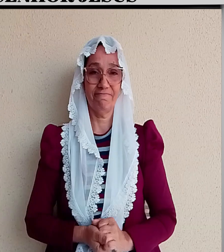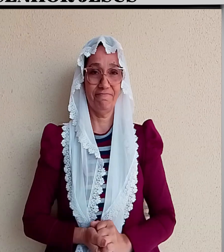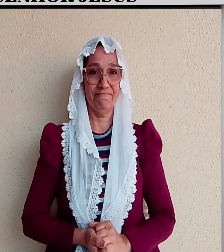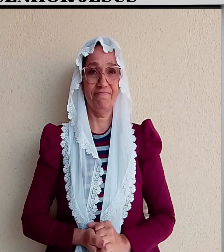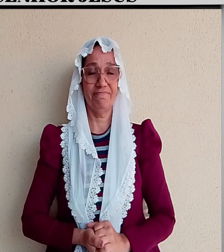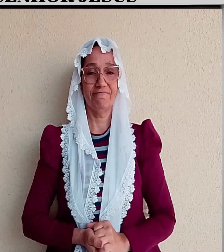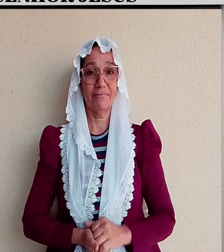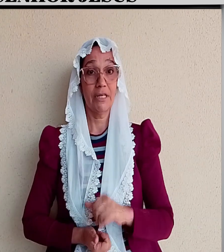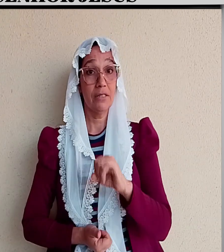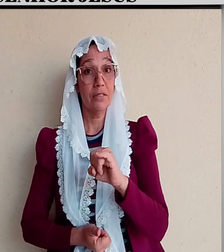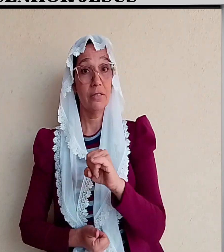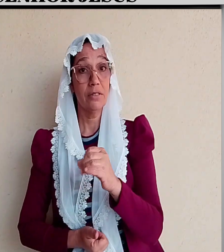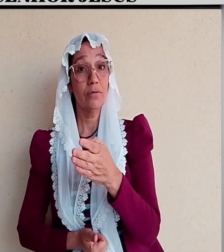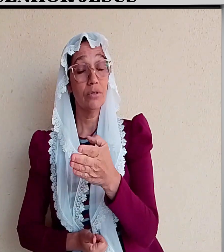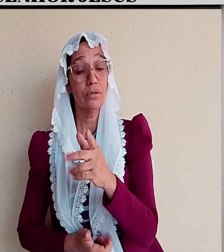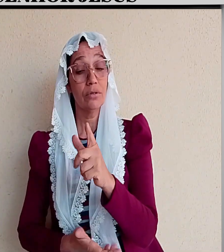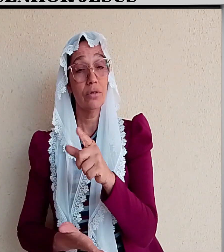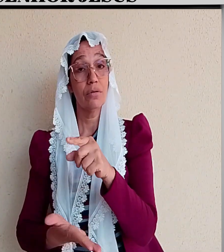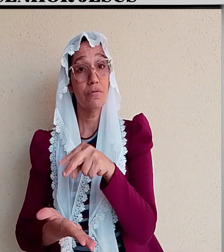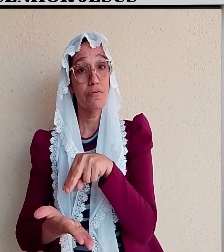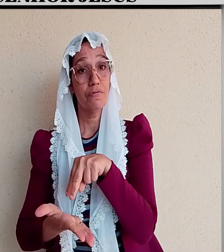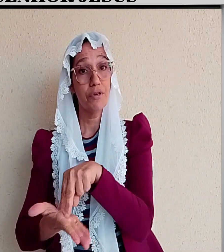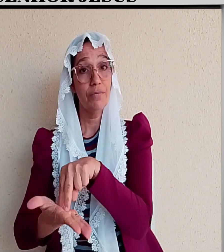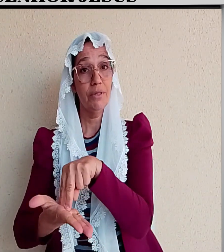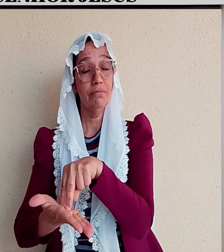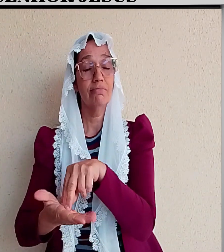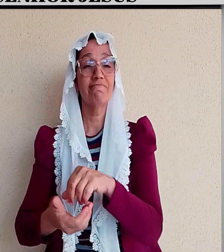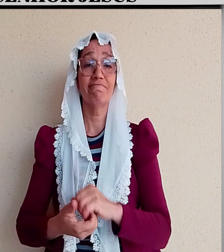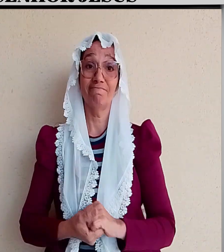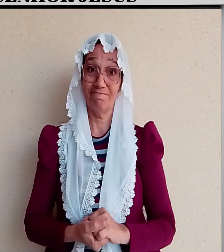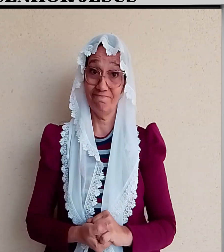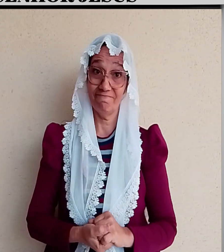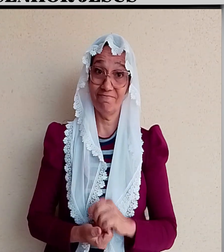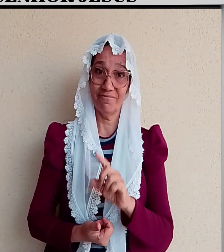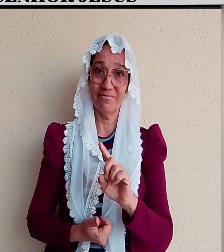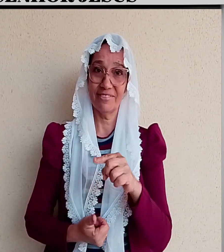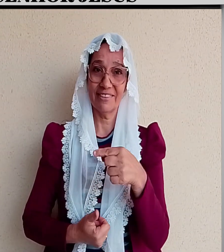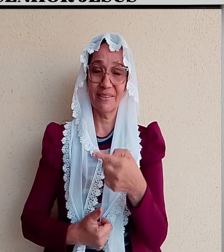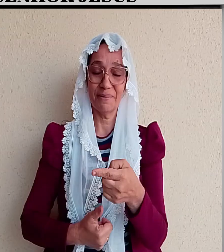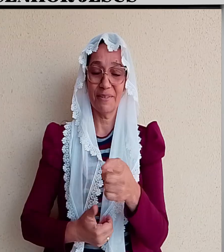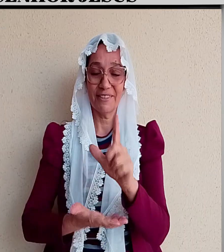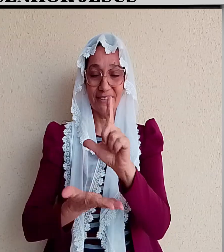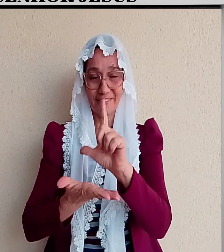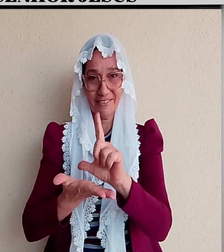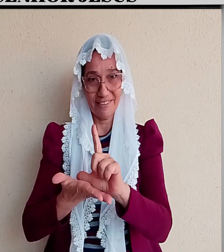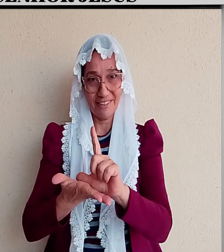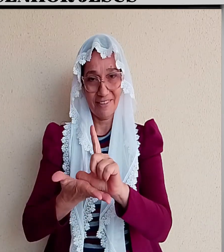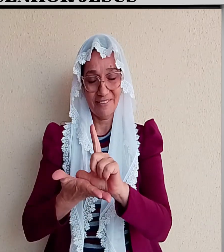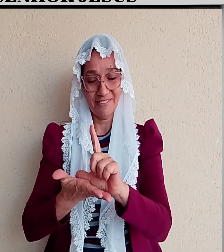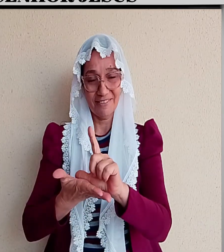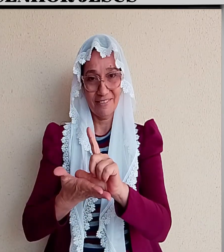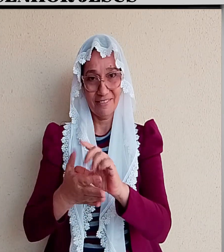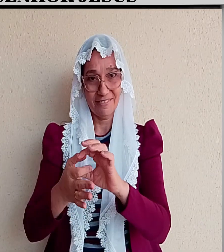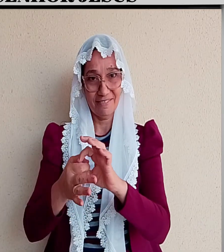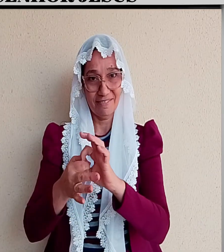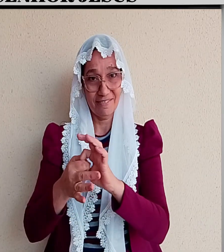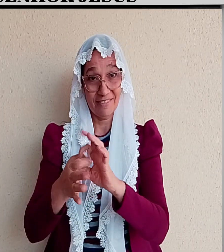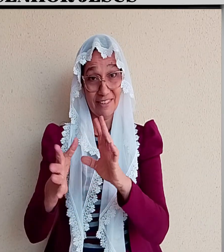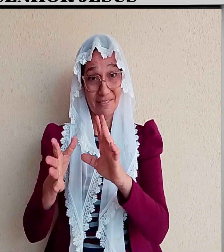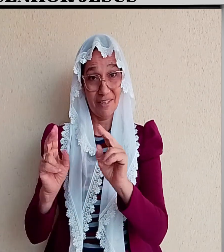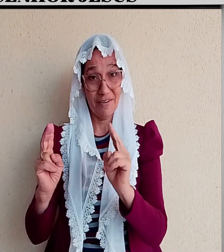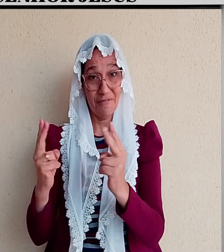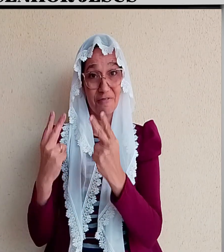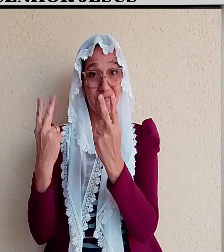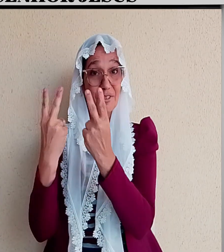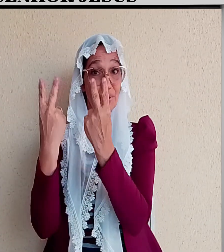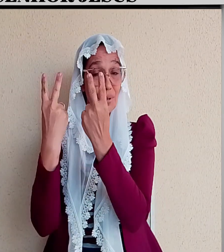Glória a Jesus. Para alguns é alegria dizer que o teu laudo é vitória. Aleluia, Jesus. Mas para aquele que vai negar o